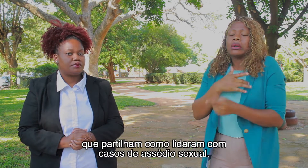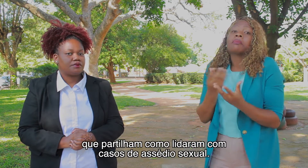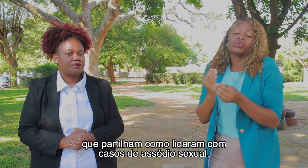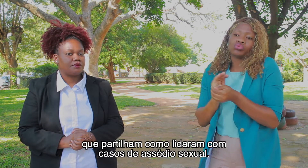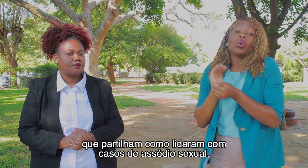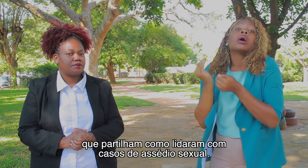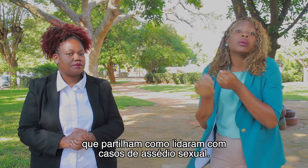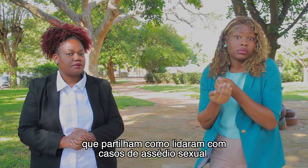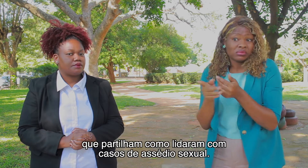sexual.